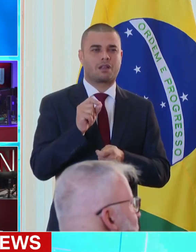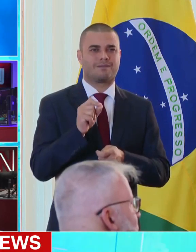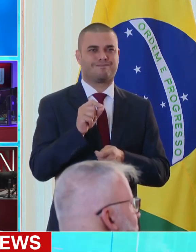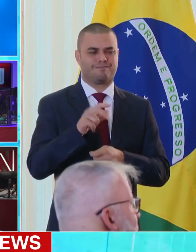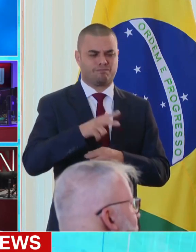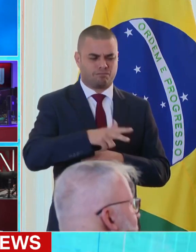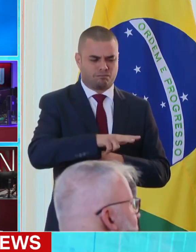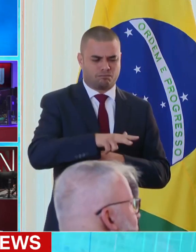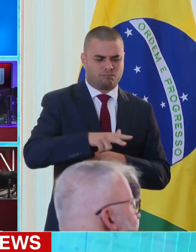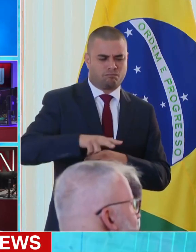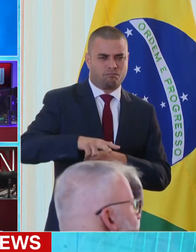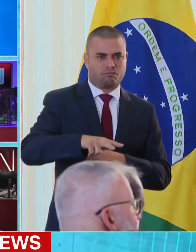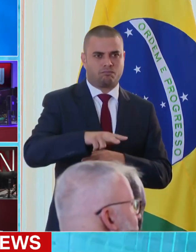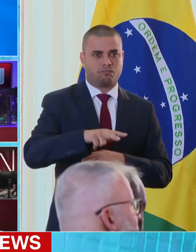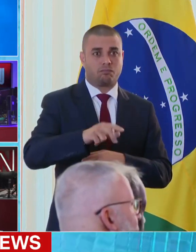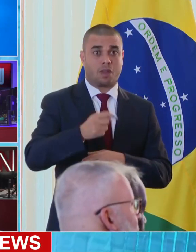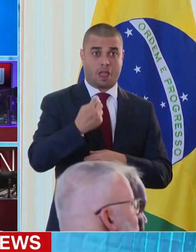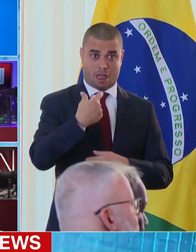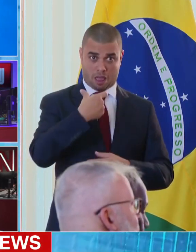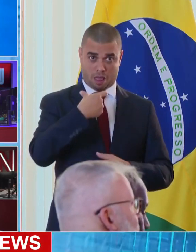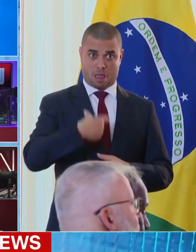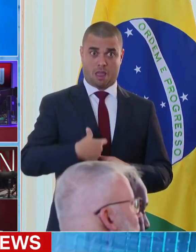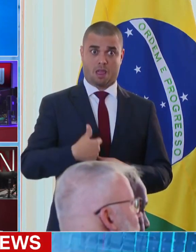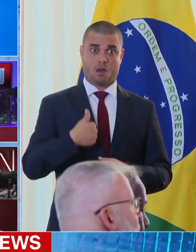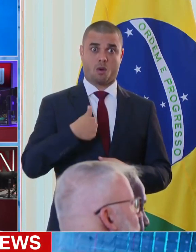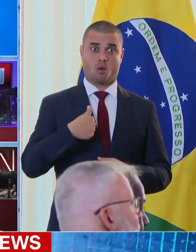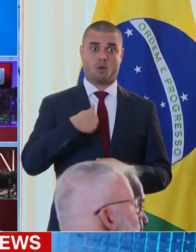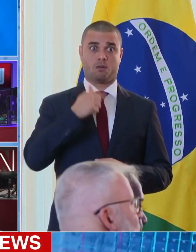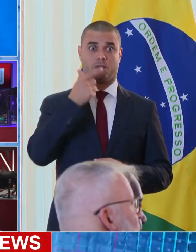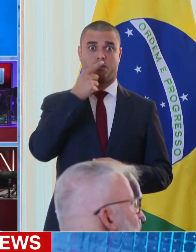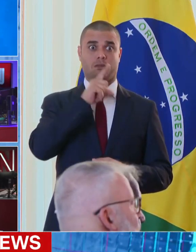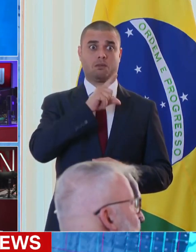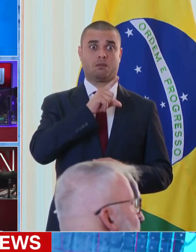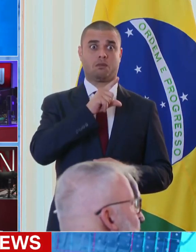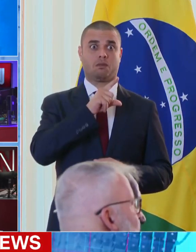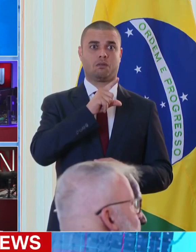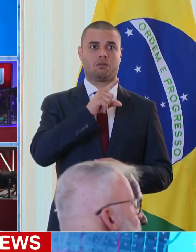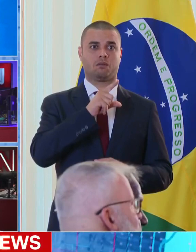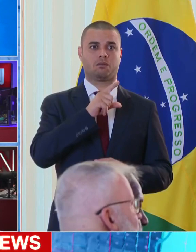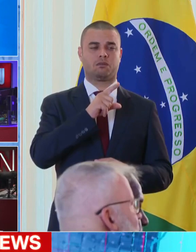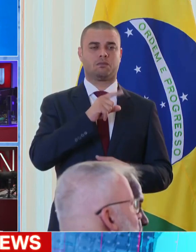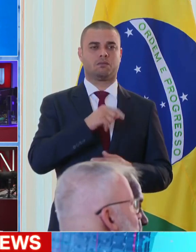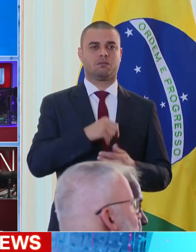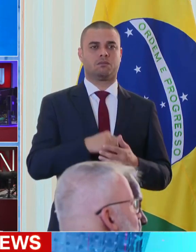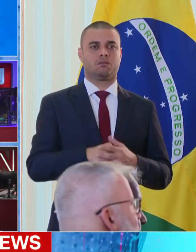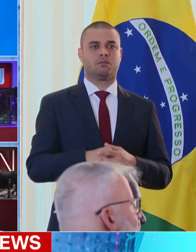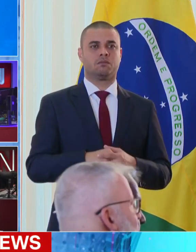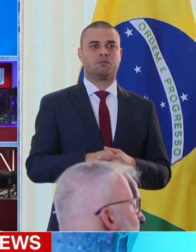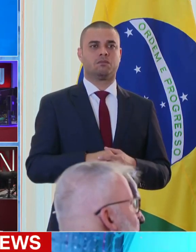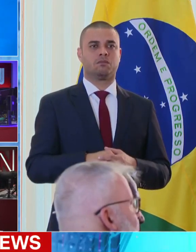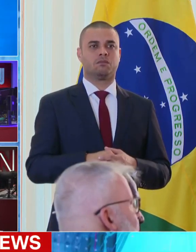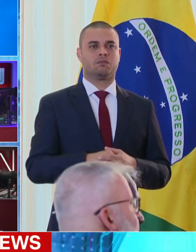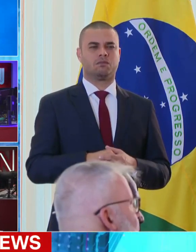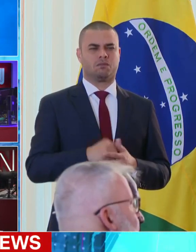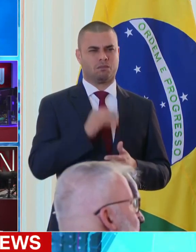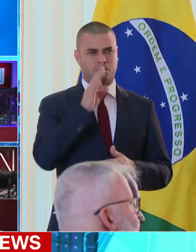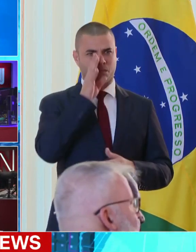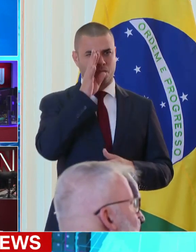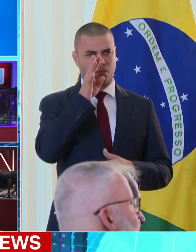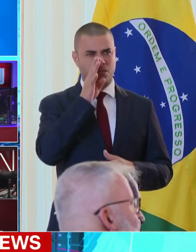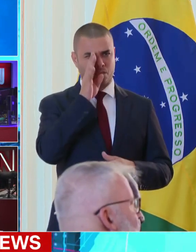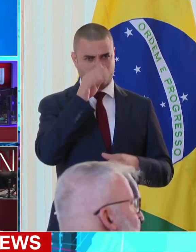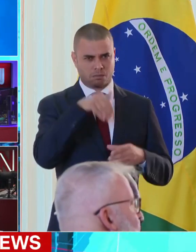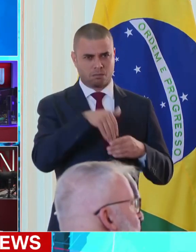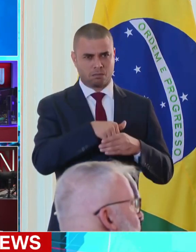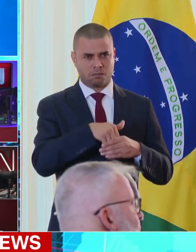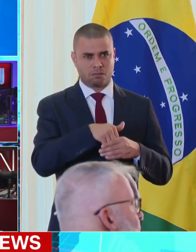à frente né da Justiça Eleitoral a ira ligações que o presidente fez ali com o fato dele